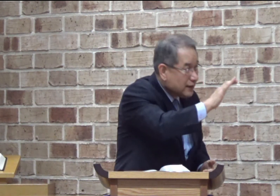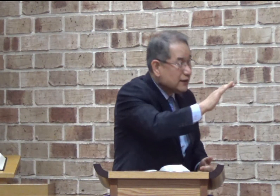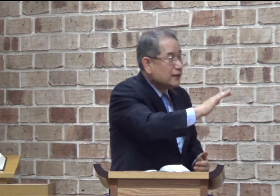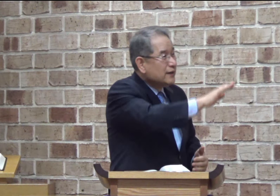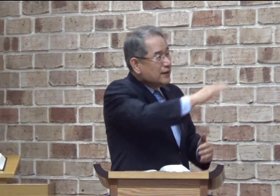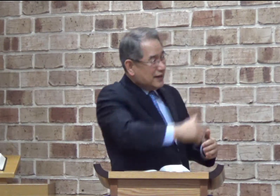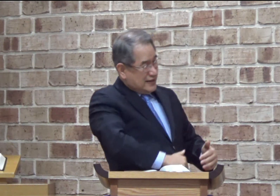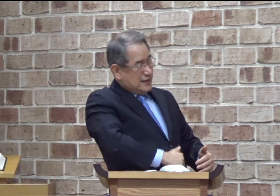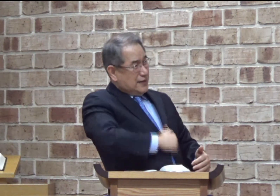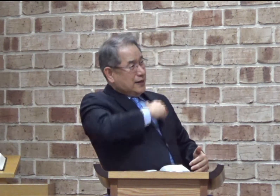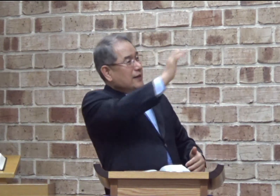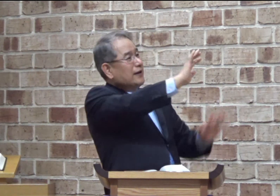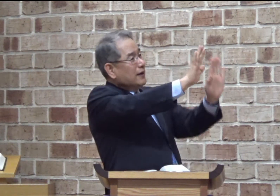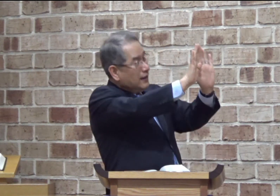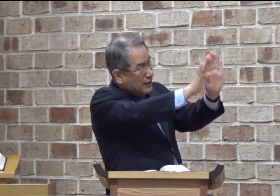그 아내가